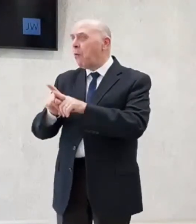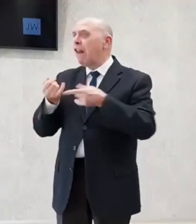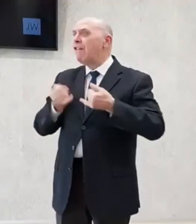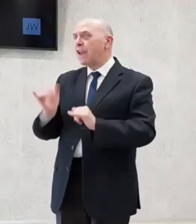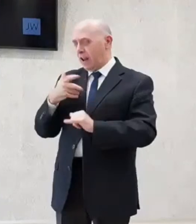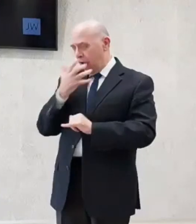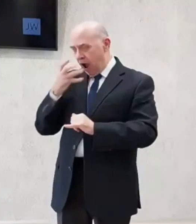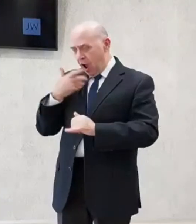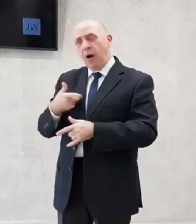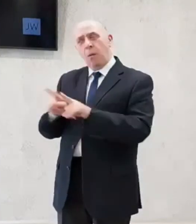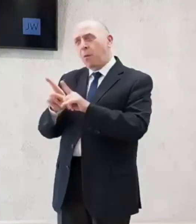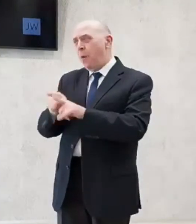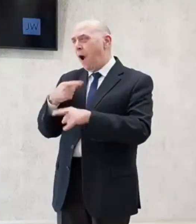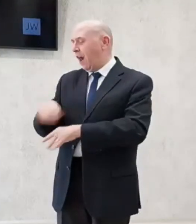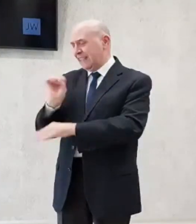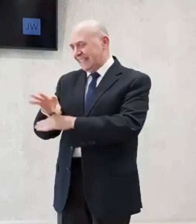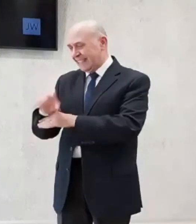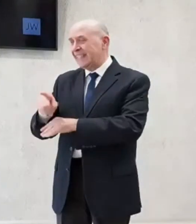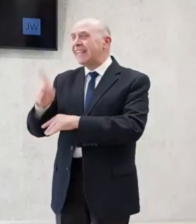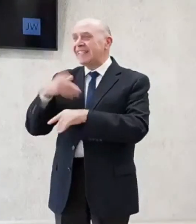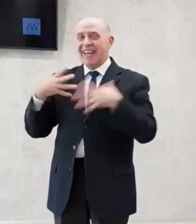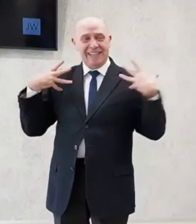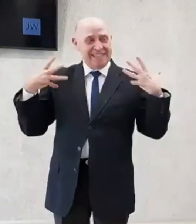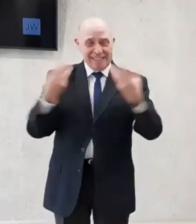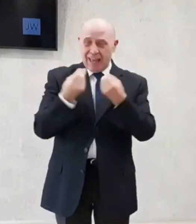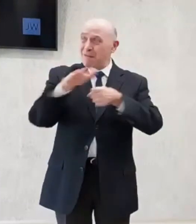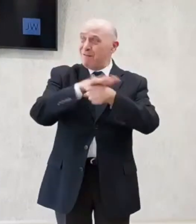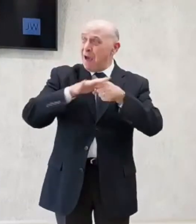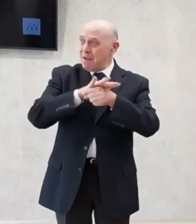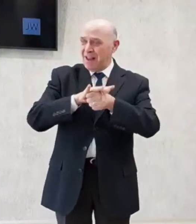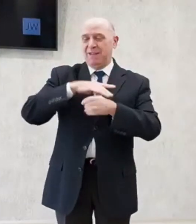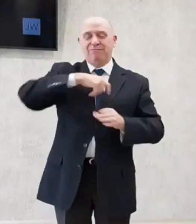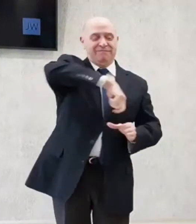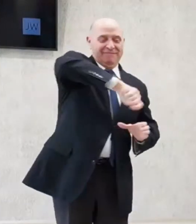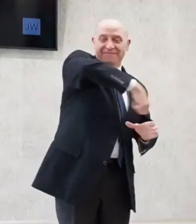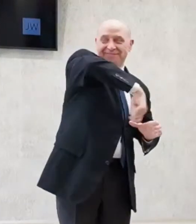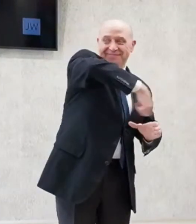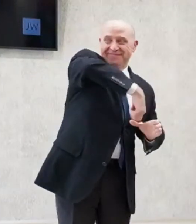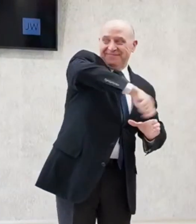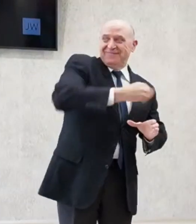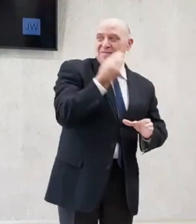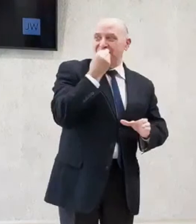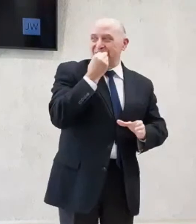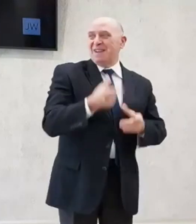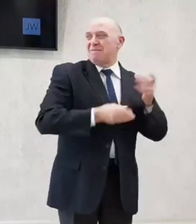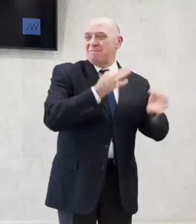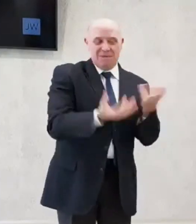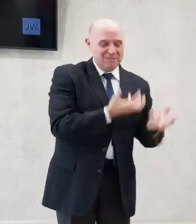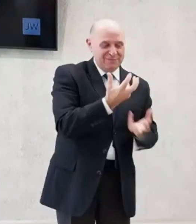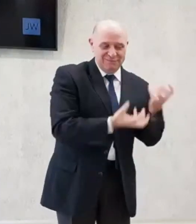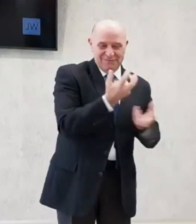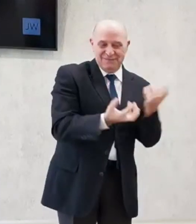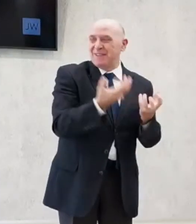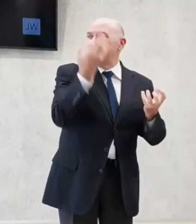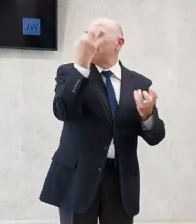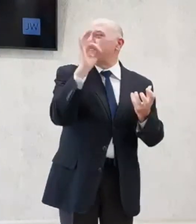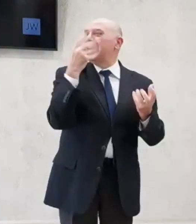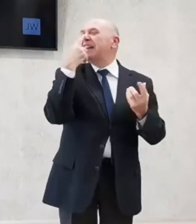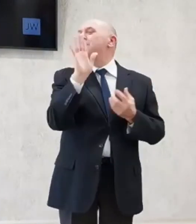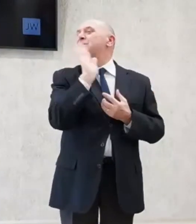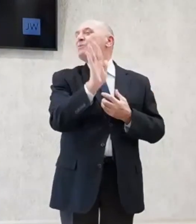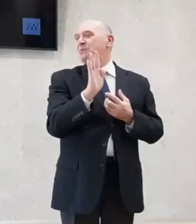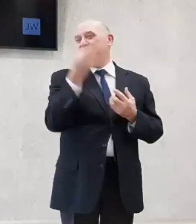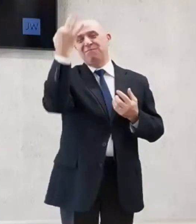momenti di aggregazione familiare allietava il palato col cibo che cucinava in particolare con le sue specialità a base di pesce